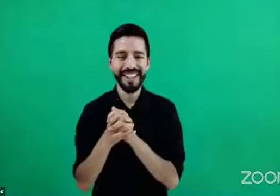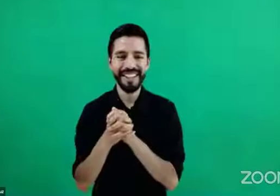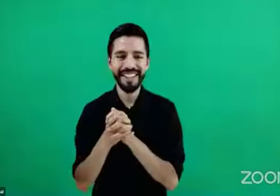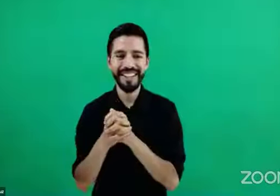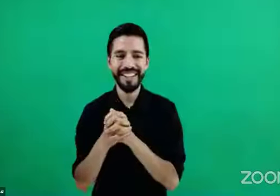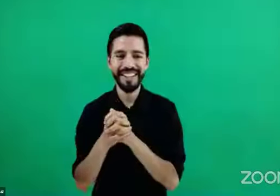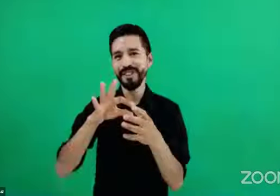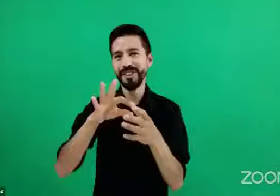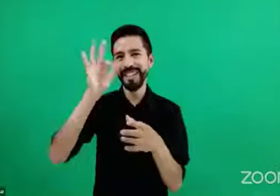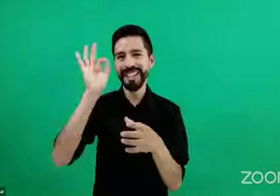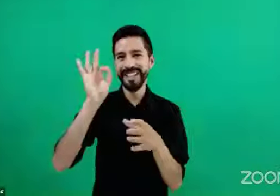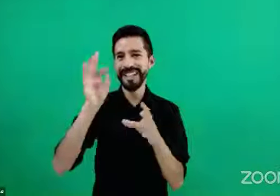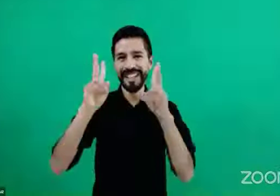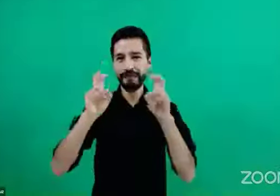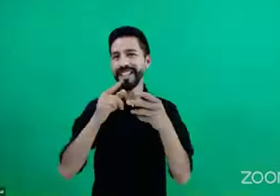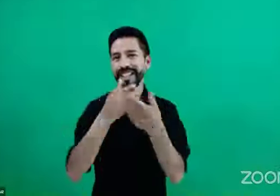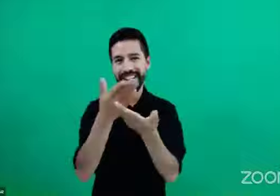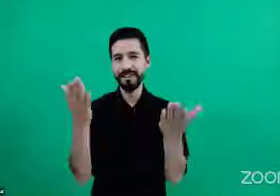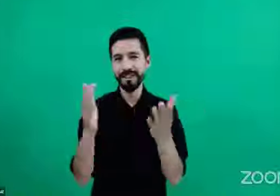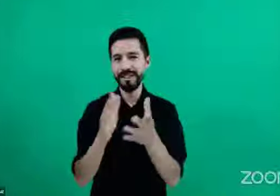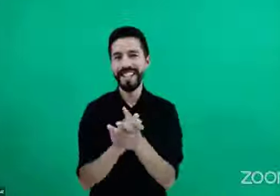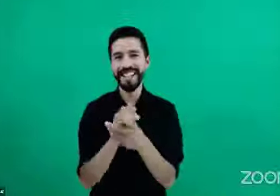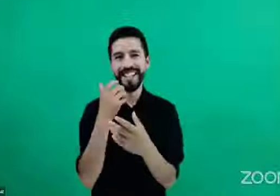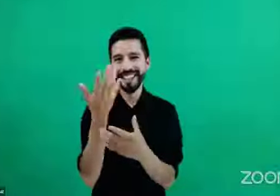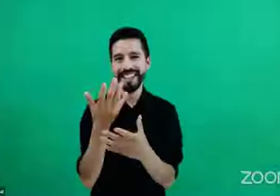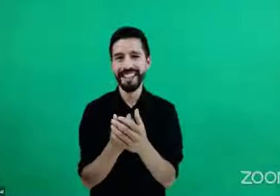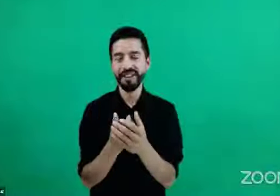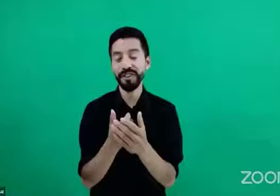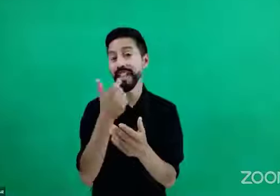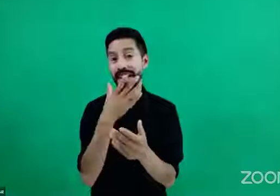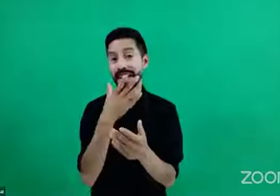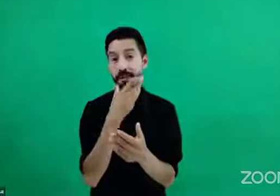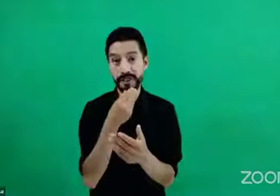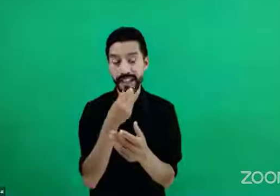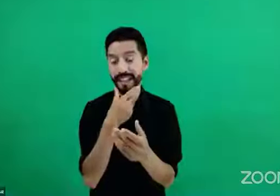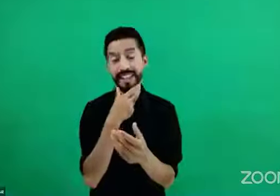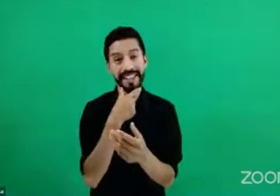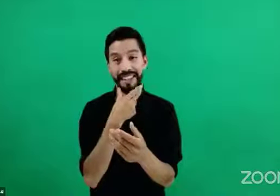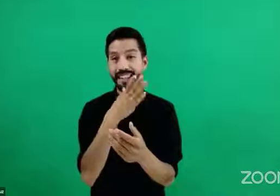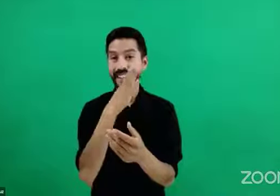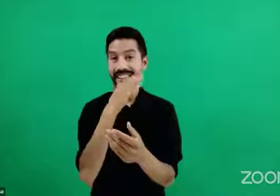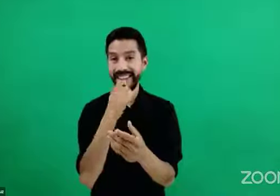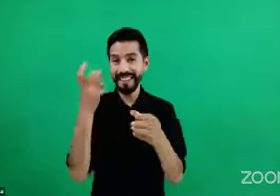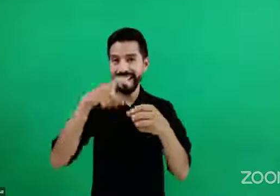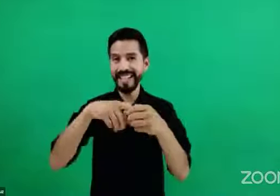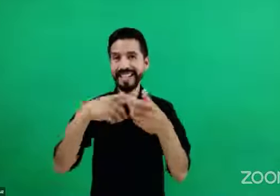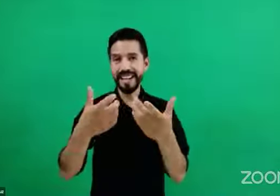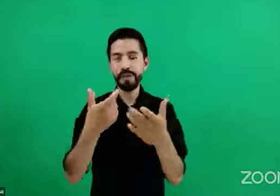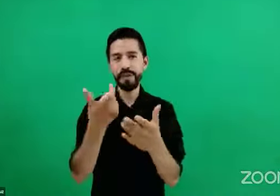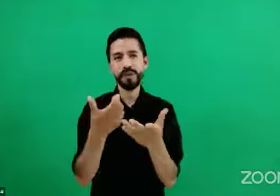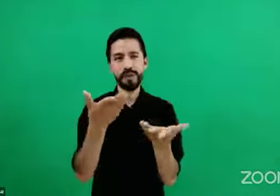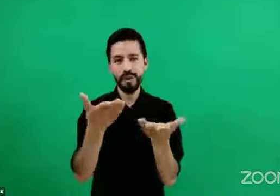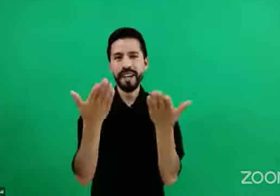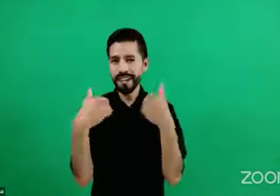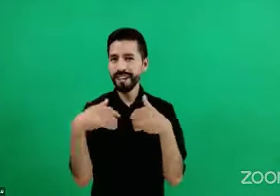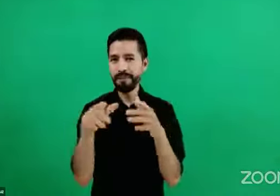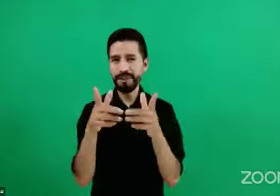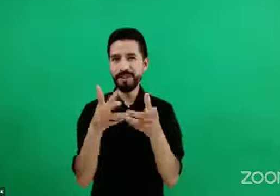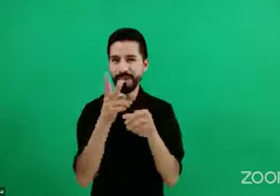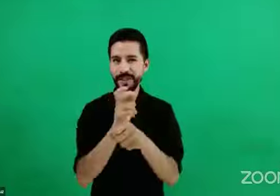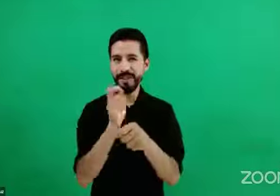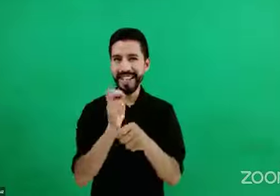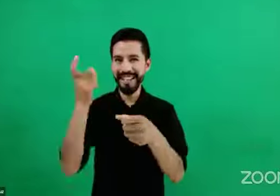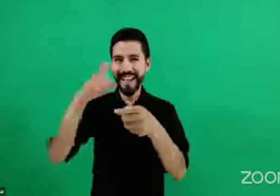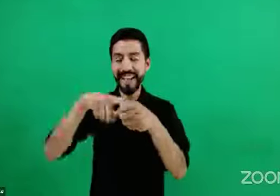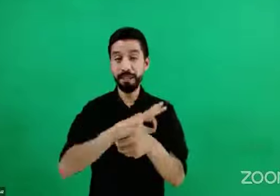entonces hacemos sorteo de la temática para los que quieran y no tengan la posibilidad de ingresar a un curso, también